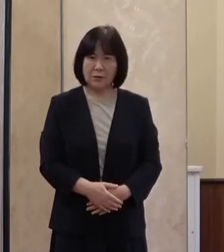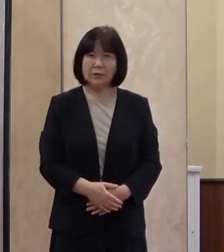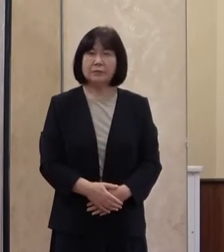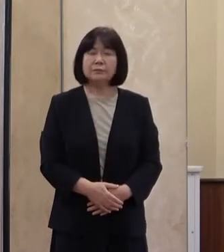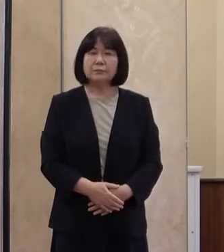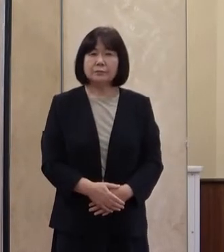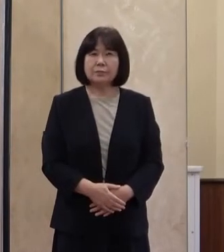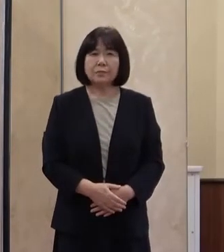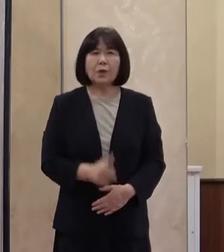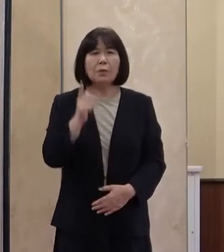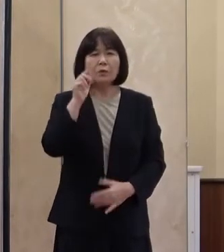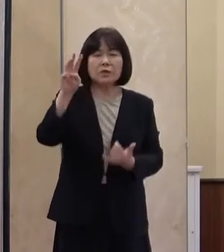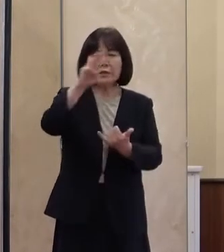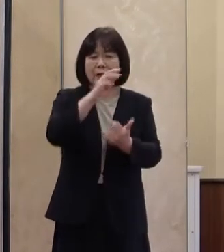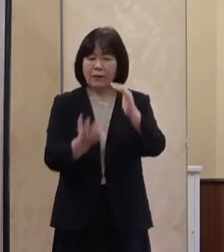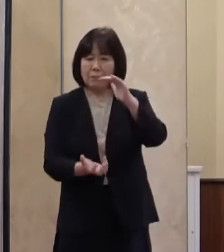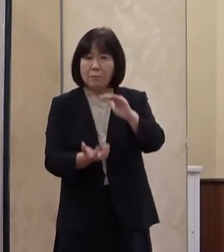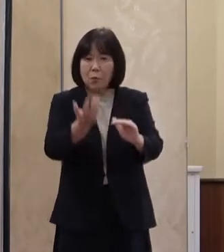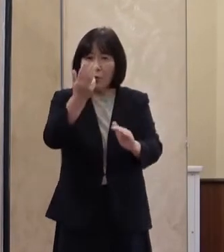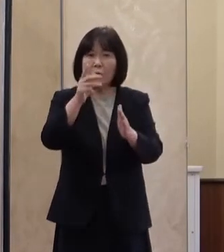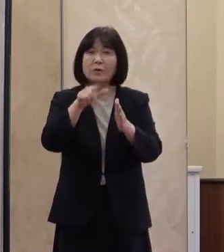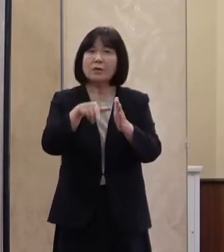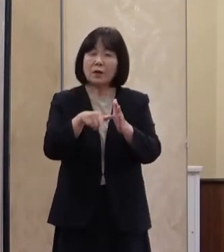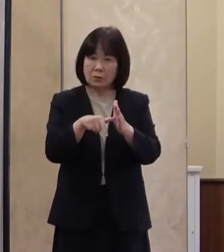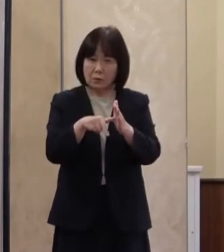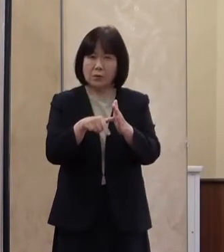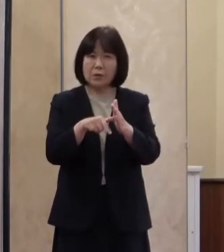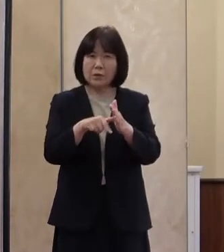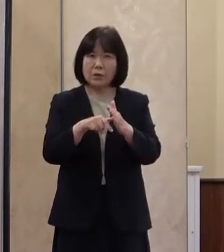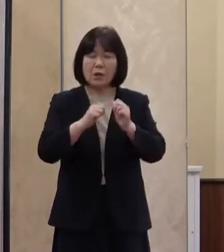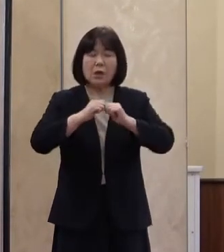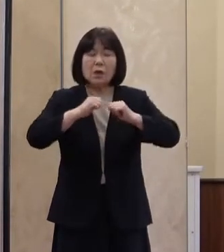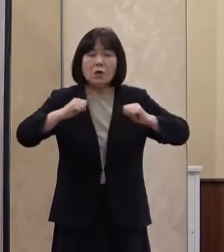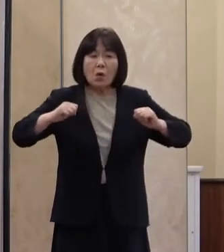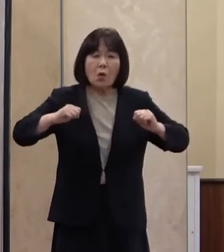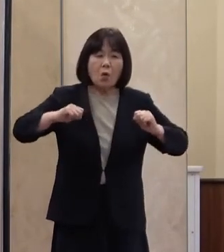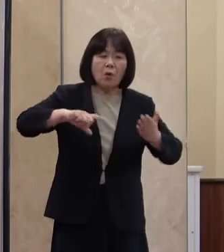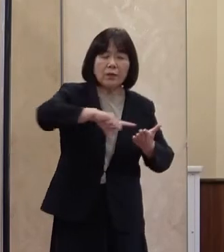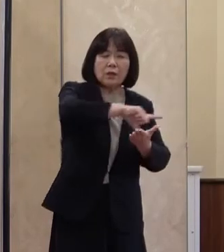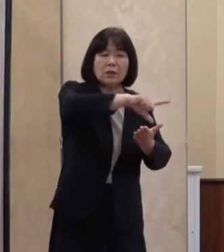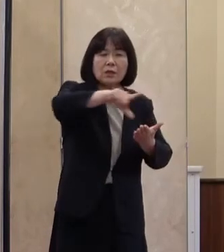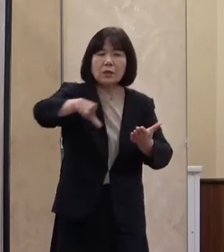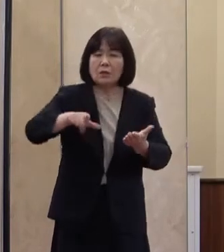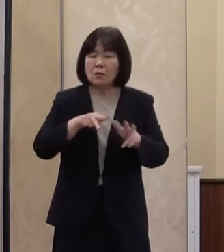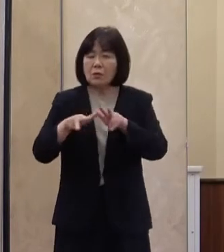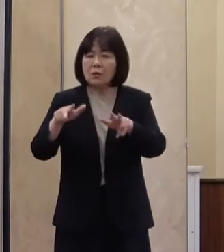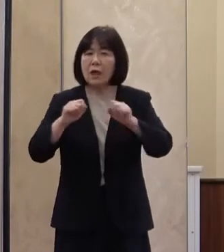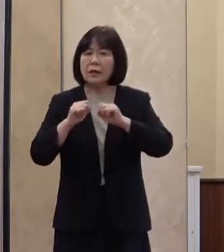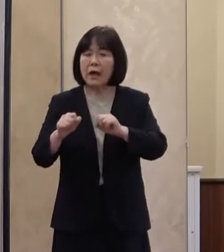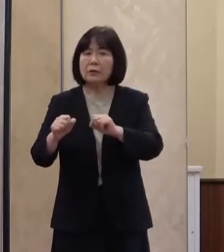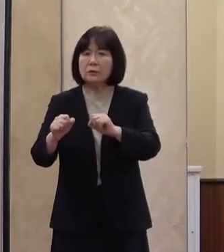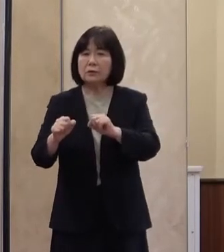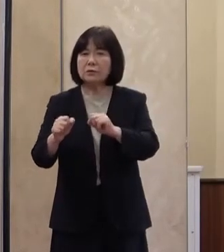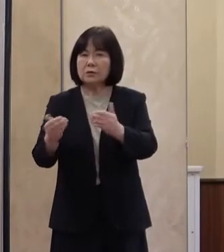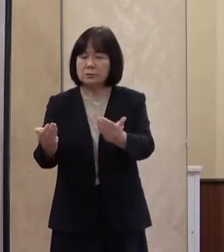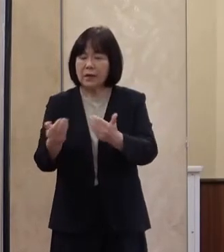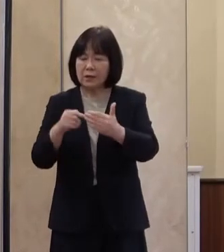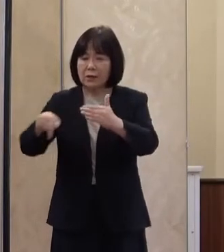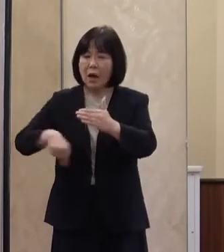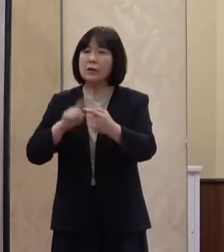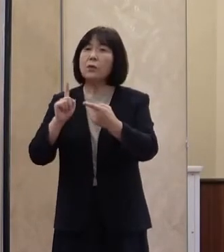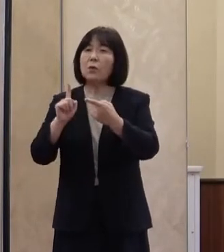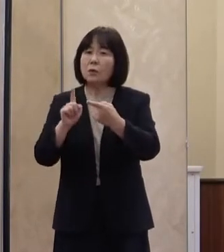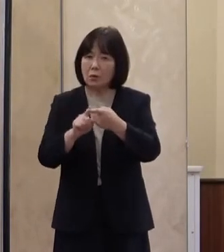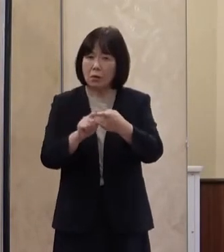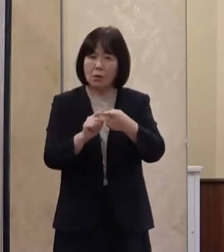災害がこうぐっと起きた時っていうのは、そのやる広域の自治体でやるべき対策と、特別